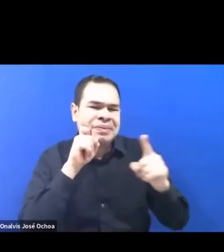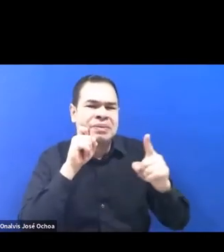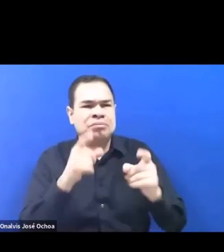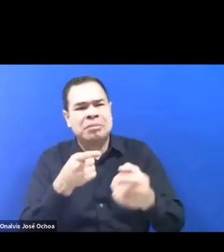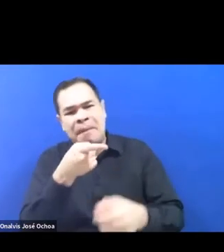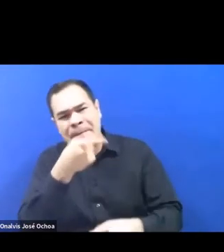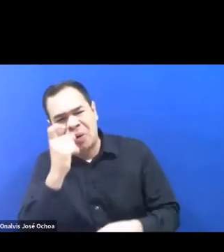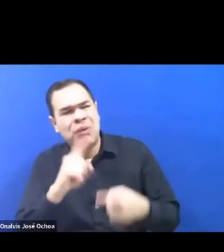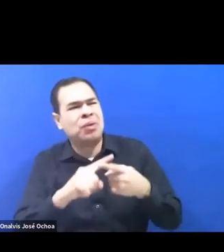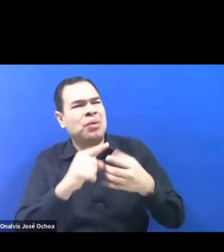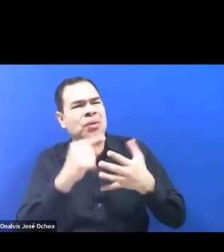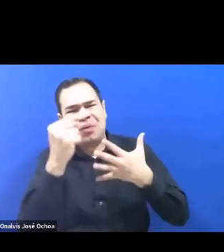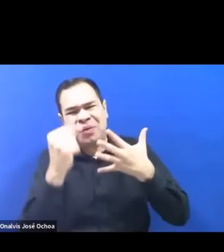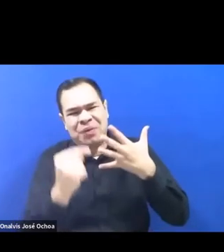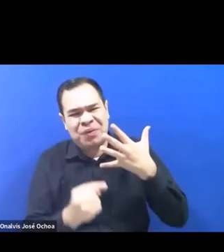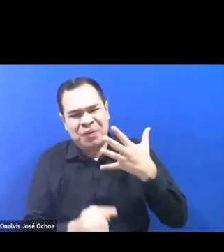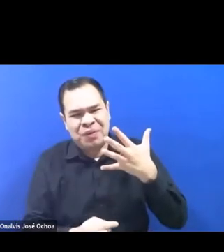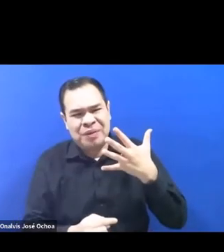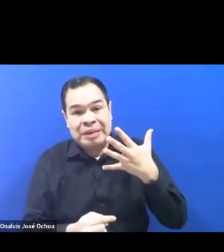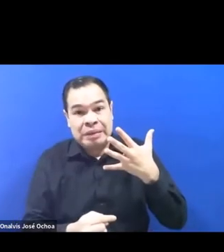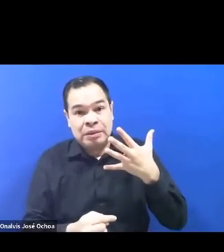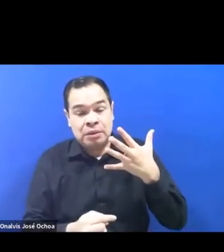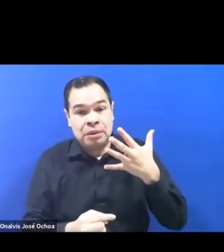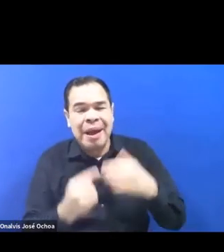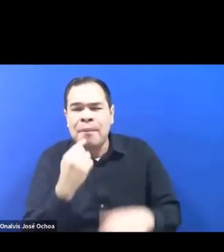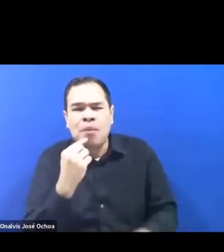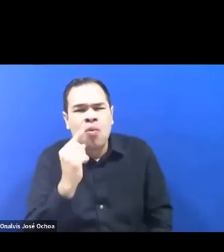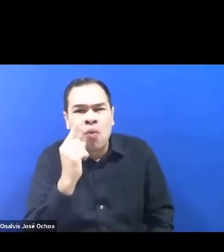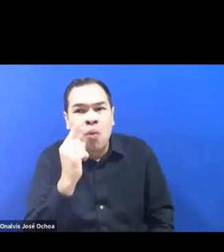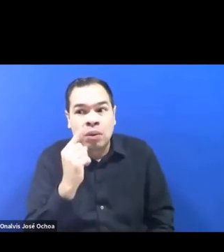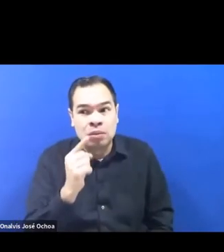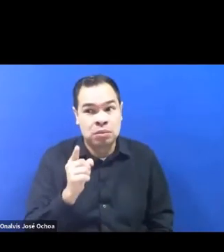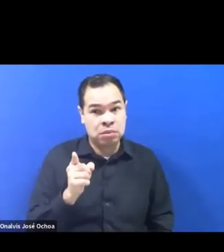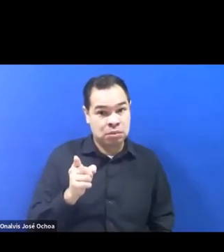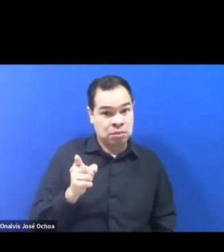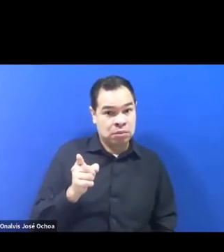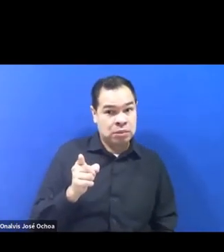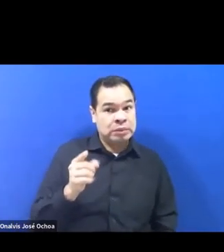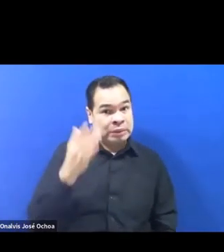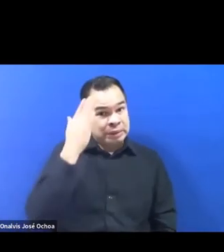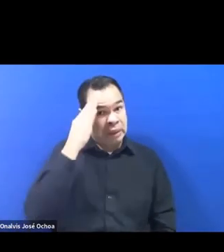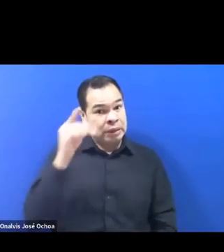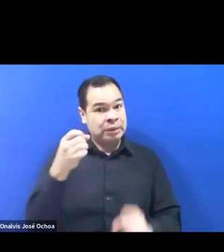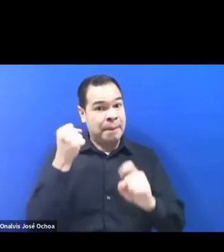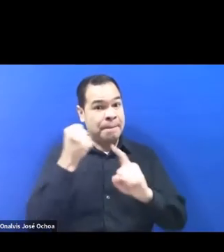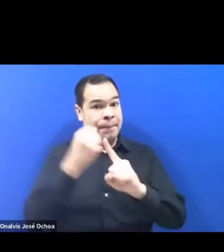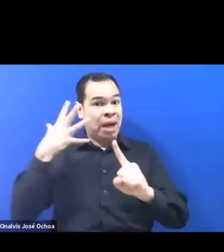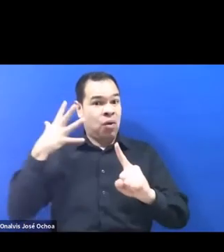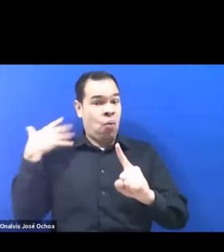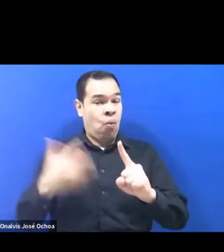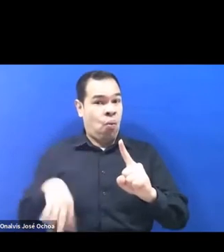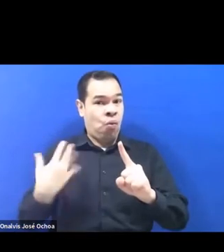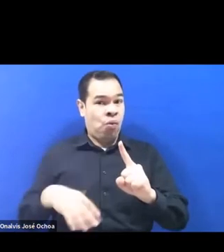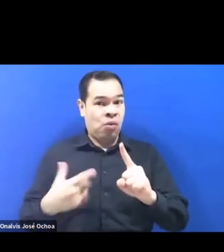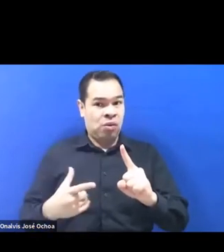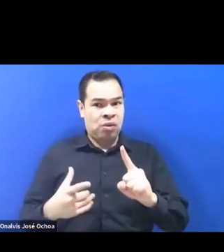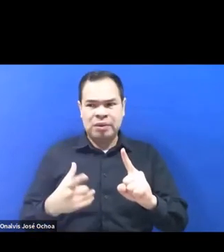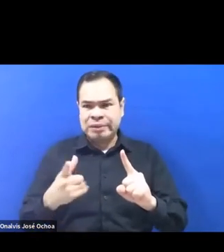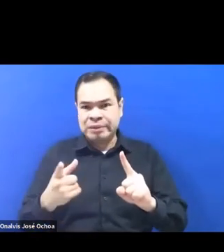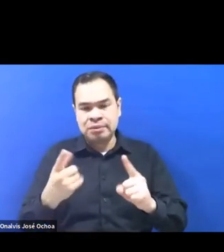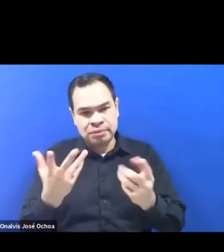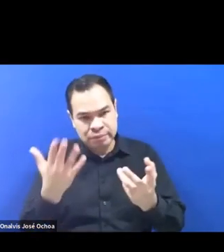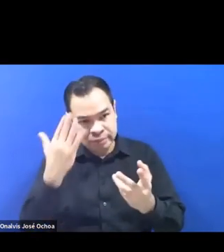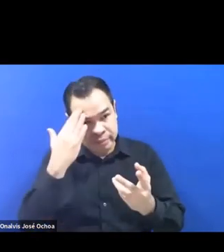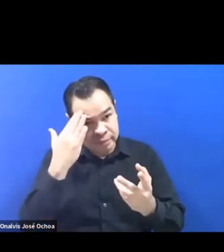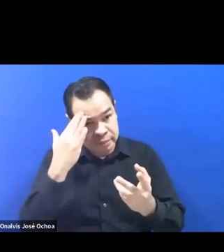armado en infracción al DIH, dada su naturaleza, dada el impacto y en tanto constituye una